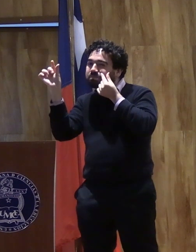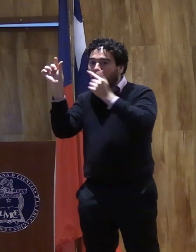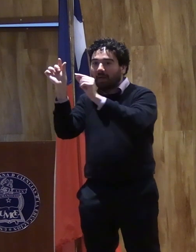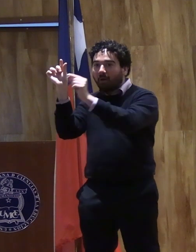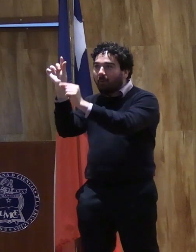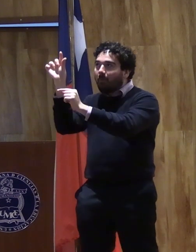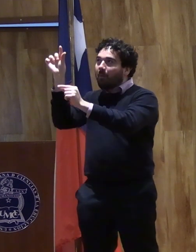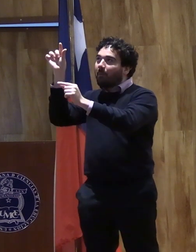11 años.